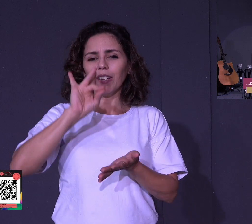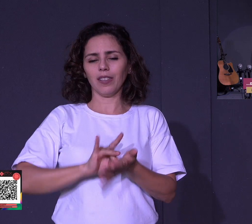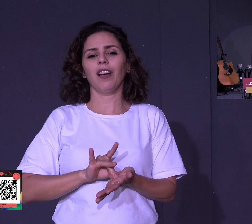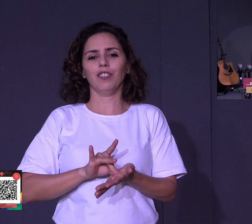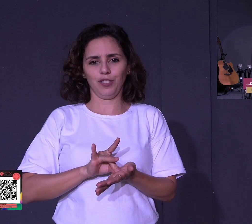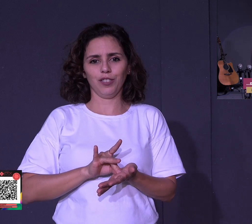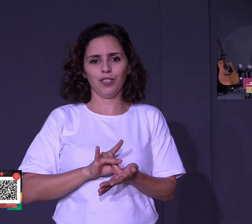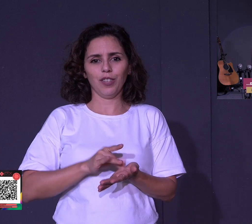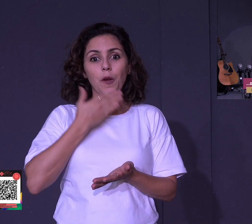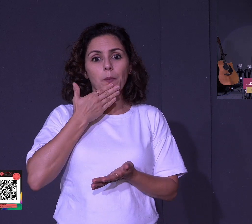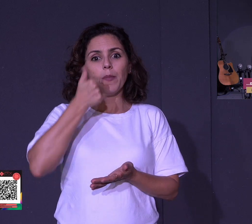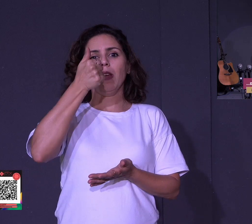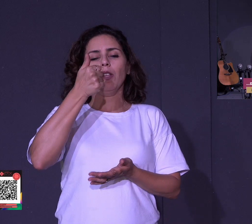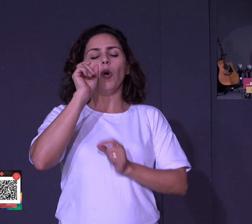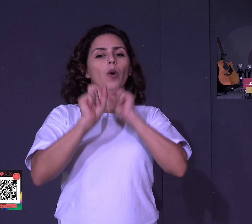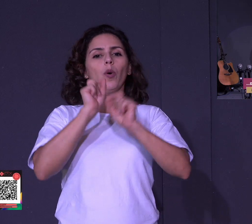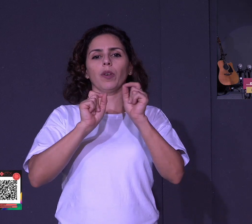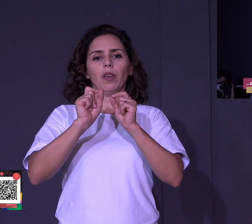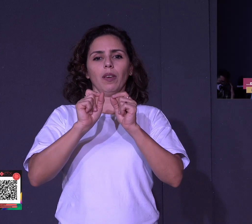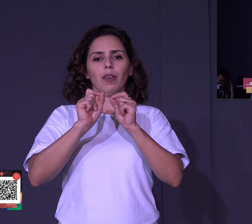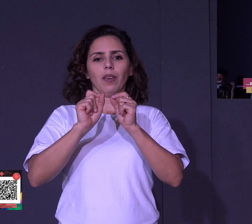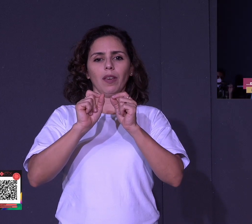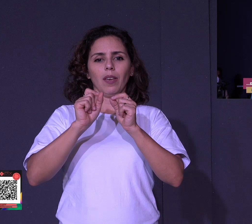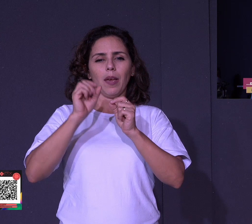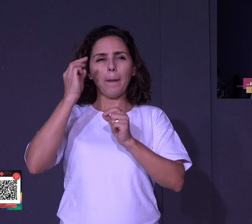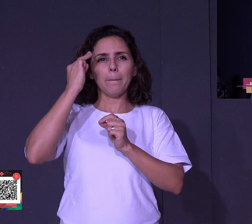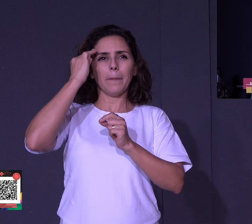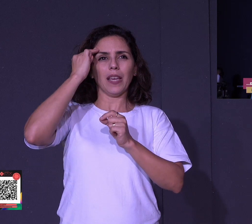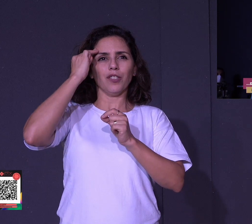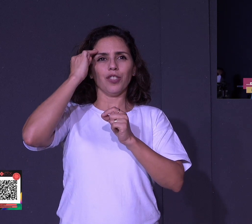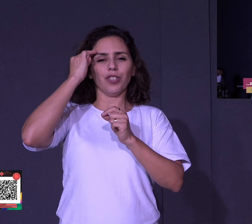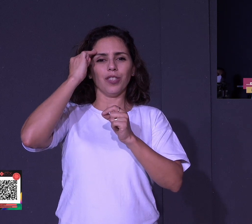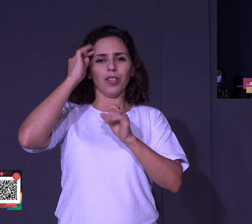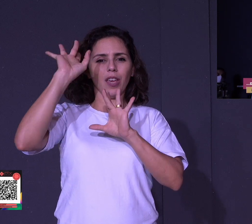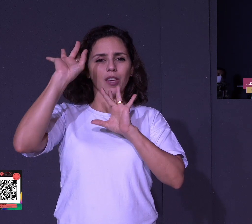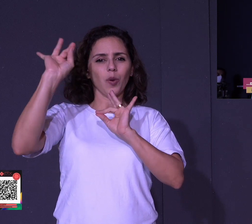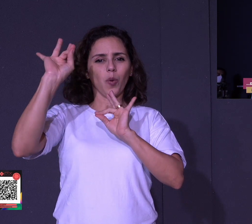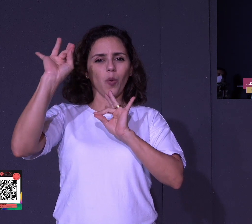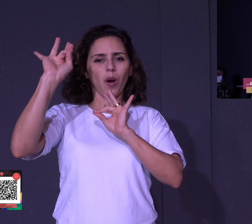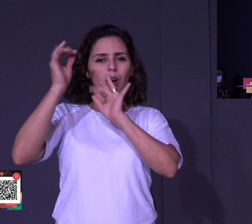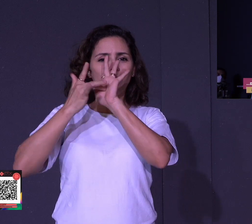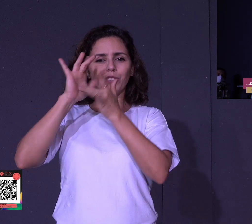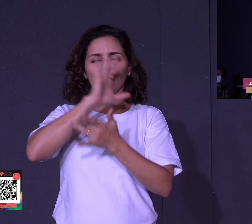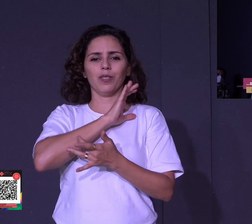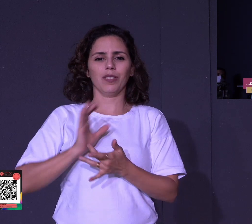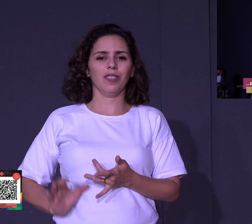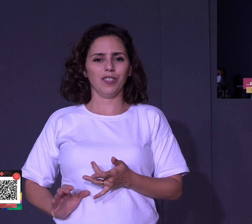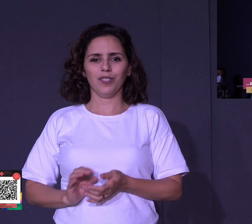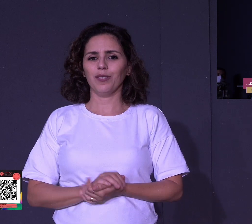transformação é termos a mente de Cristo. Não diga nada. Mas o que é que povoa a tua